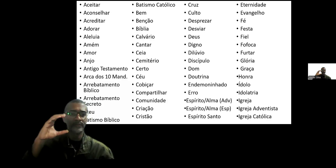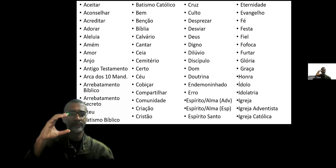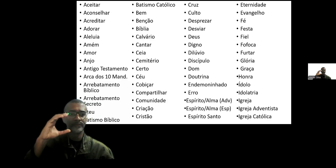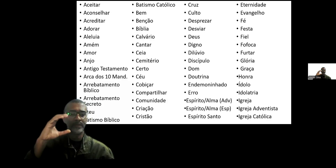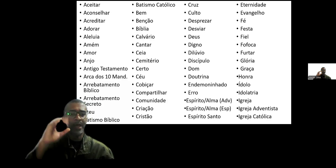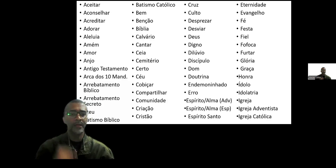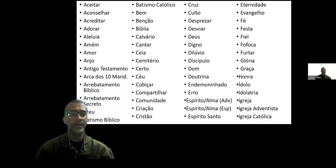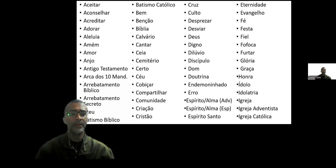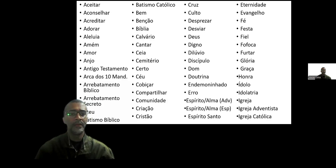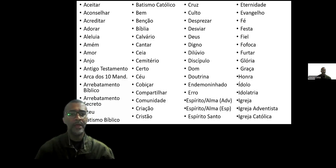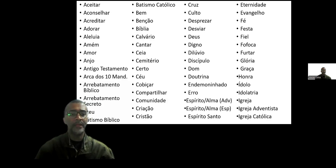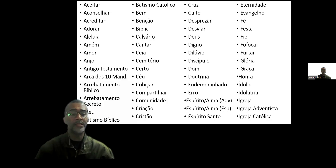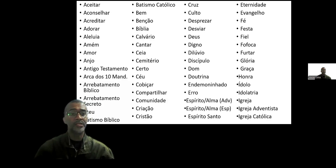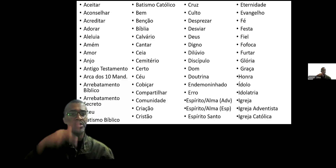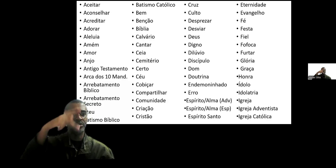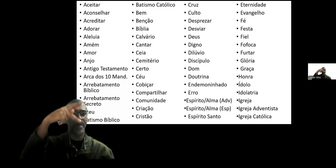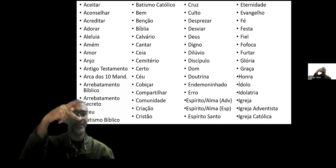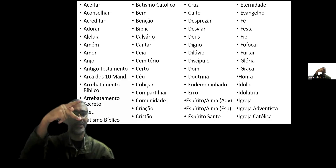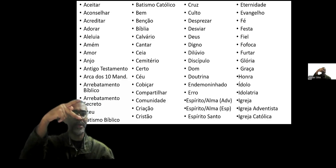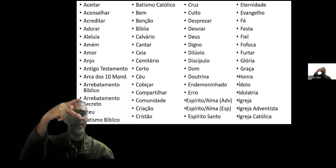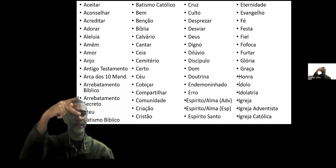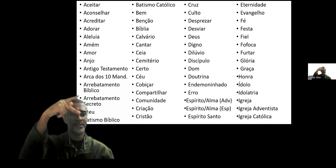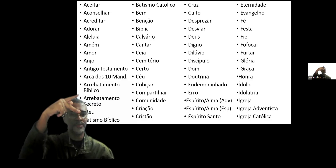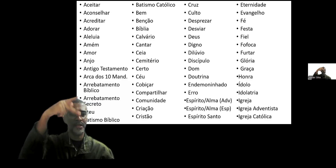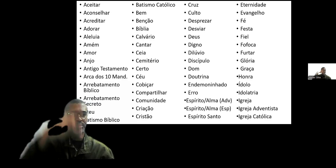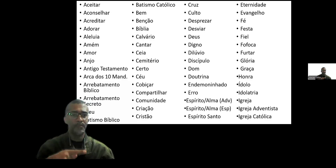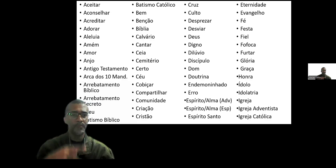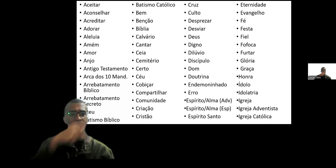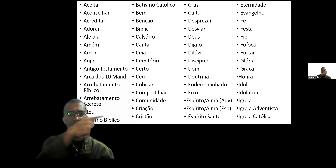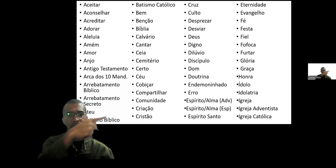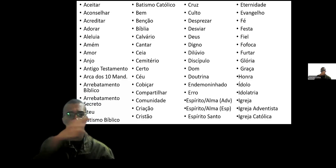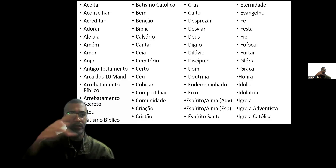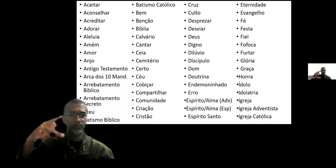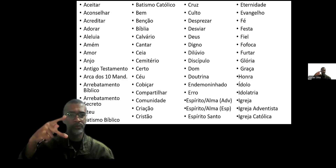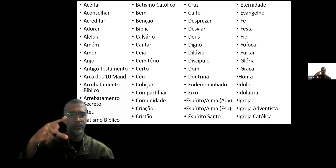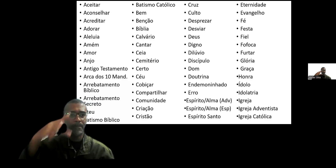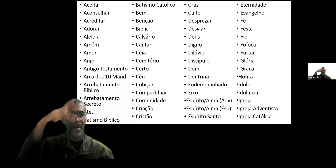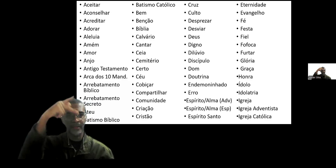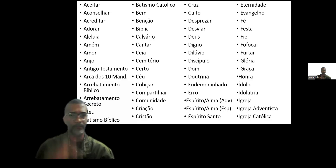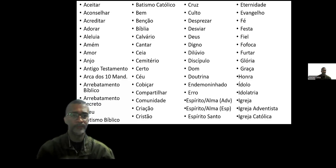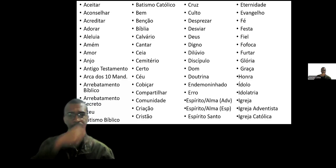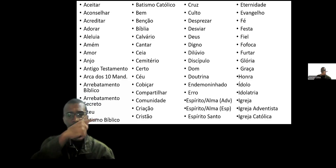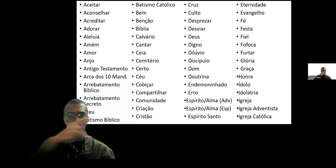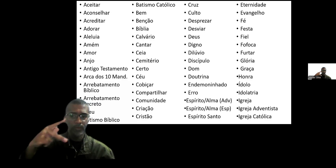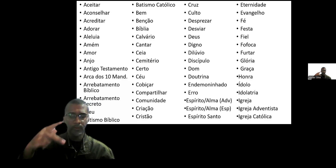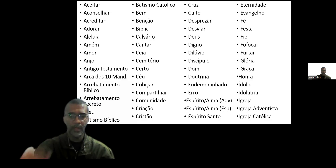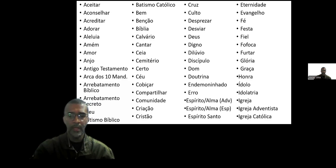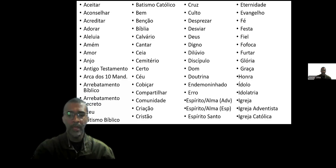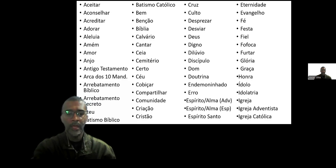C, tá? É interessante ter o sinal de padre também, que é semelhante. Você faz o sinal da cruz, da padre.